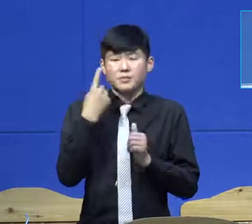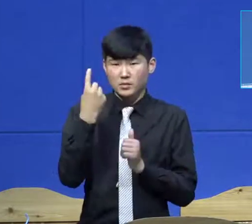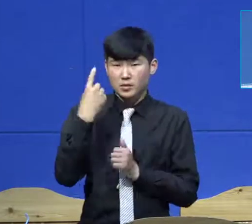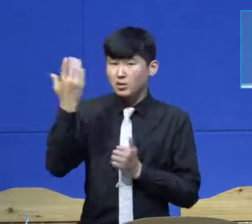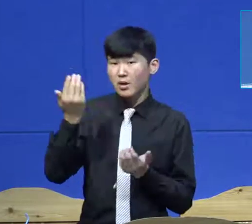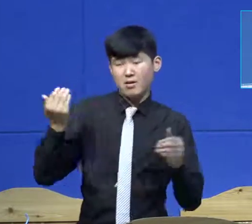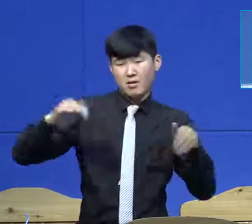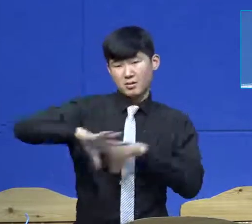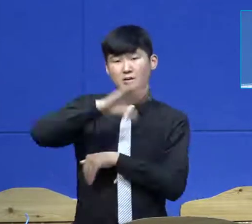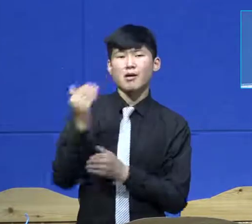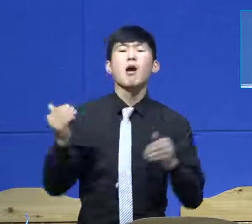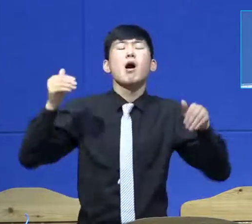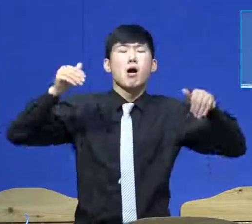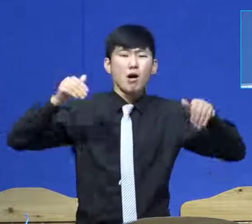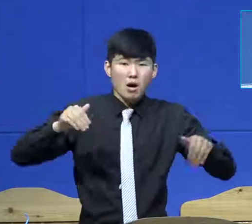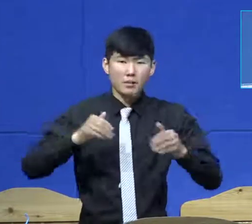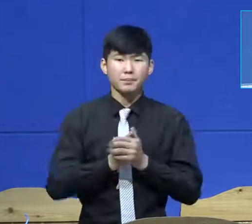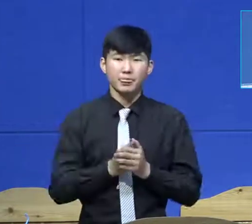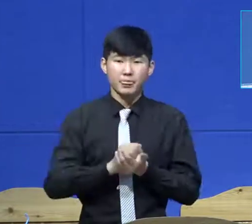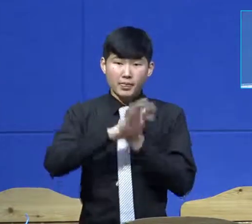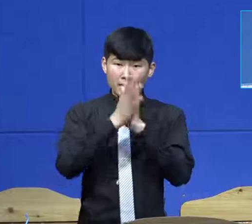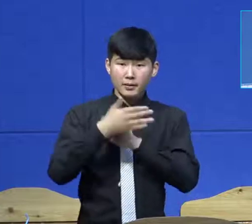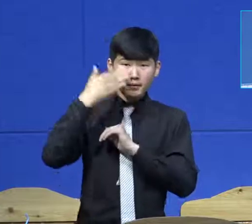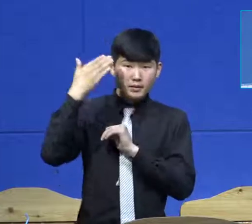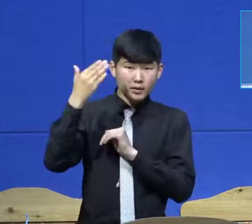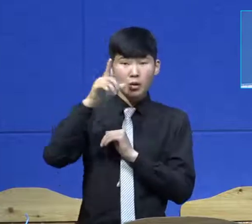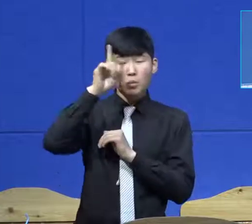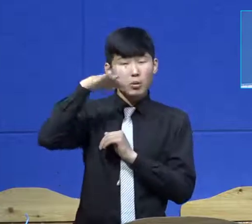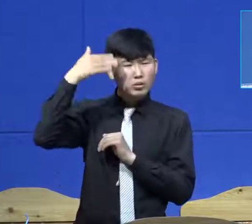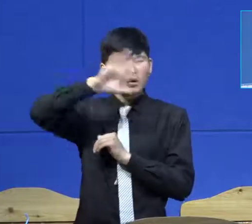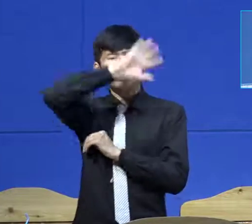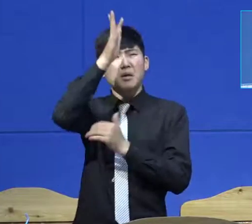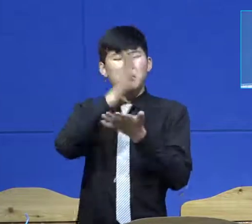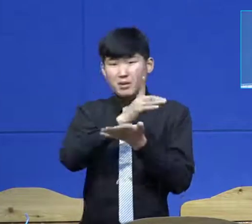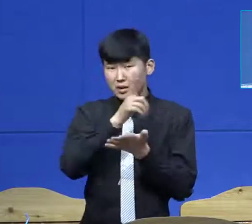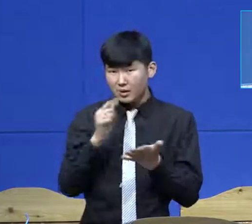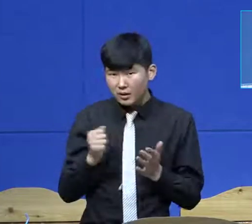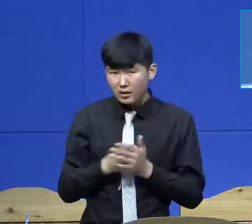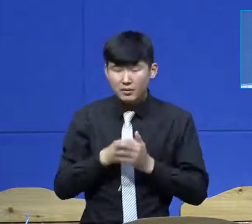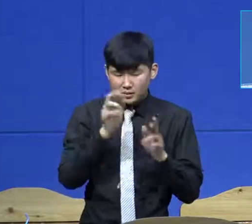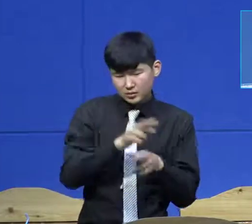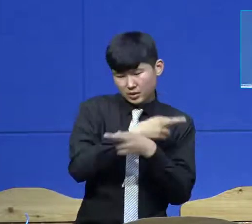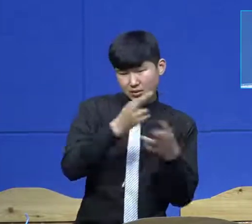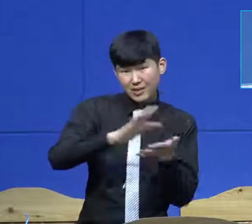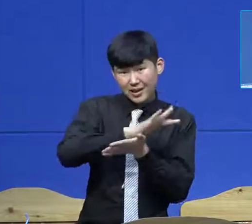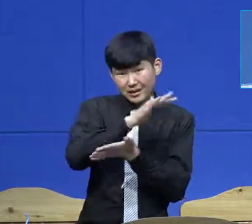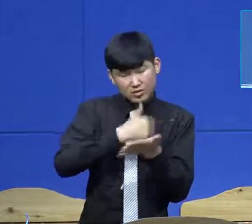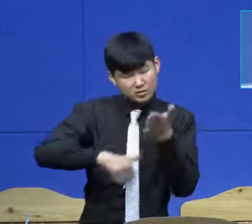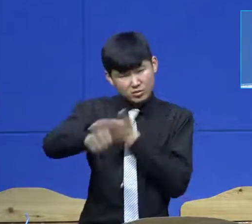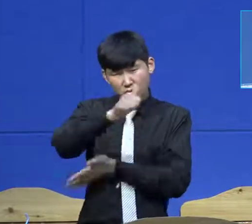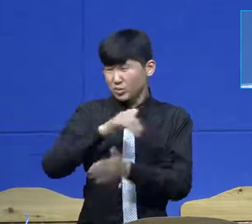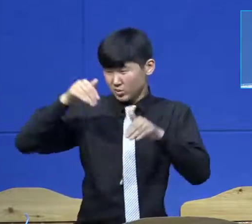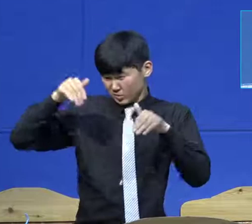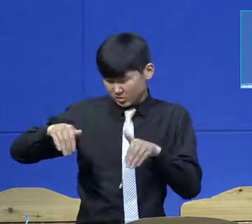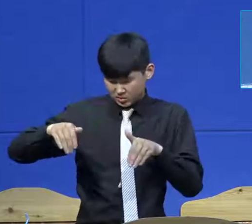хаадын хаан өөрөө. Гэхдээ тэр Бурхны тэр тэнгэрт байгаа яруу алдраа дүр синтиг орхичоод